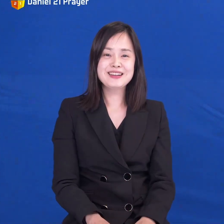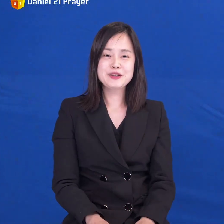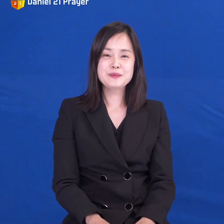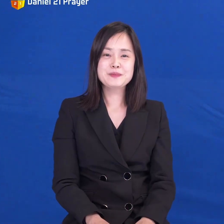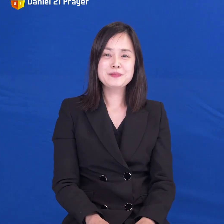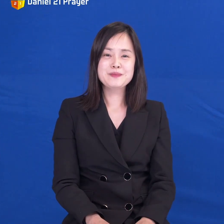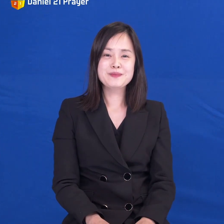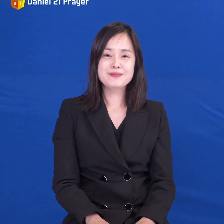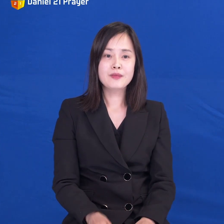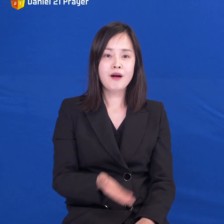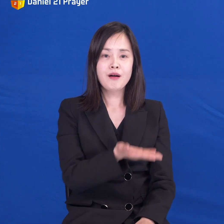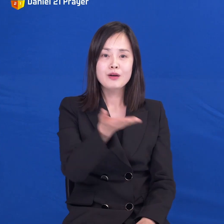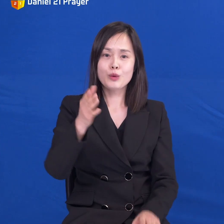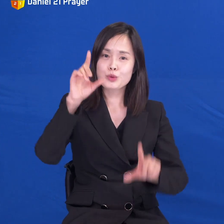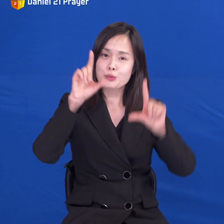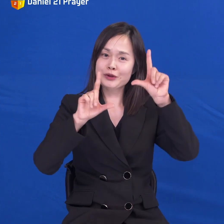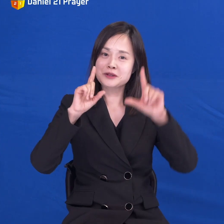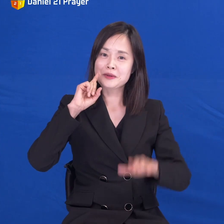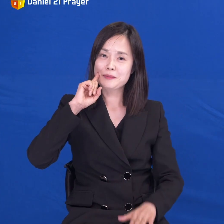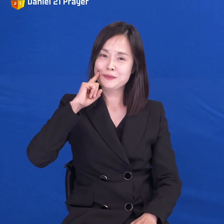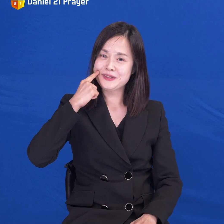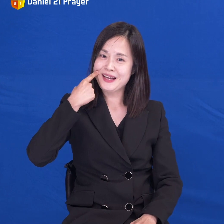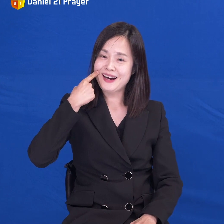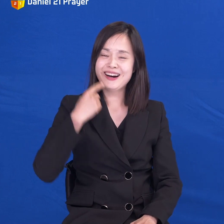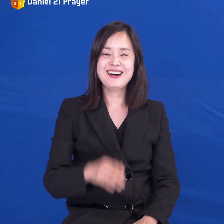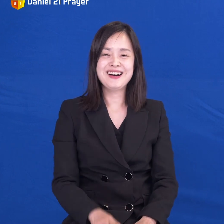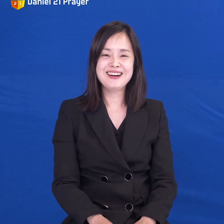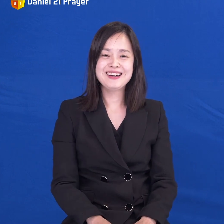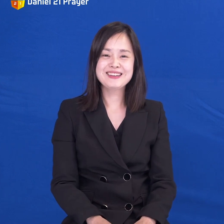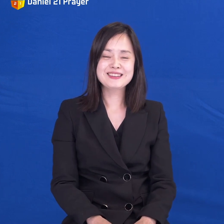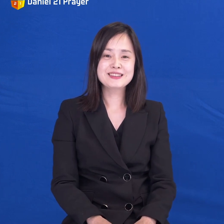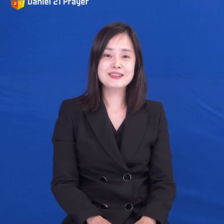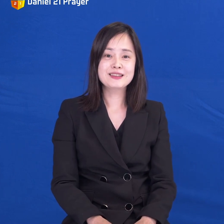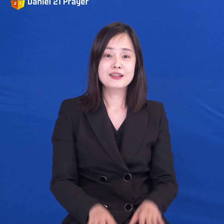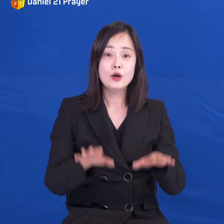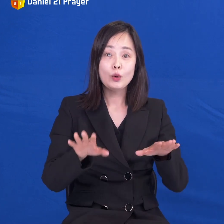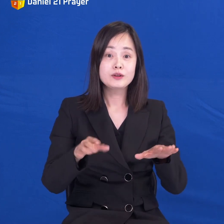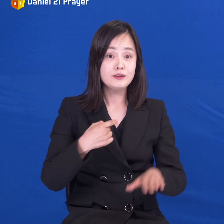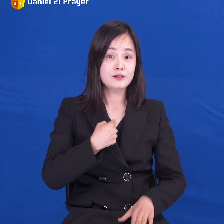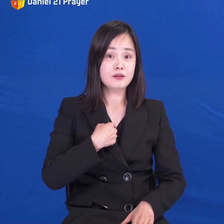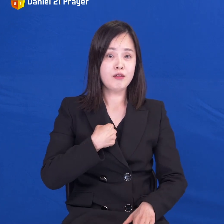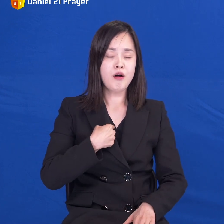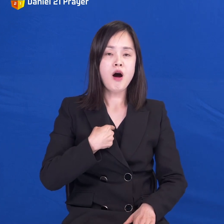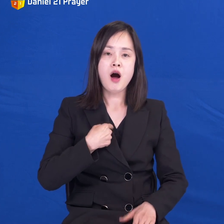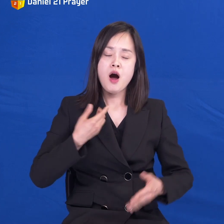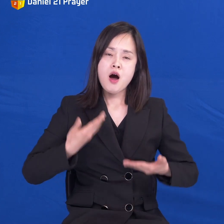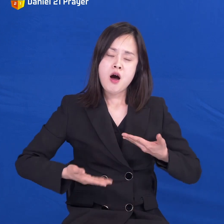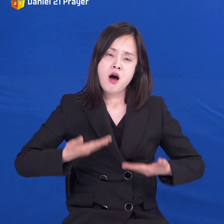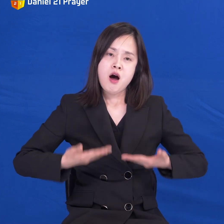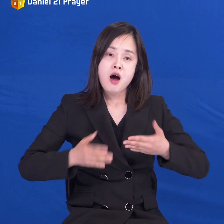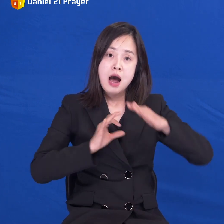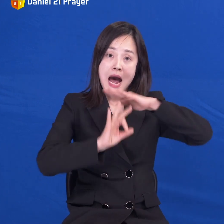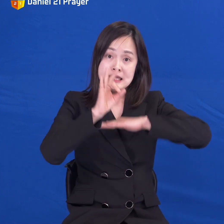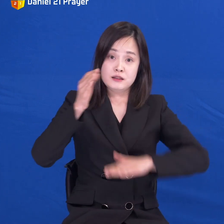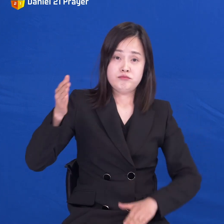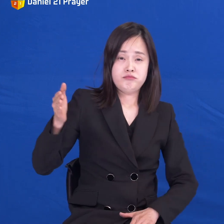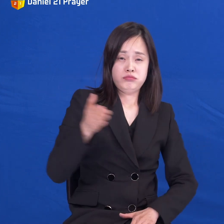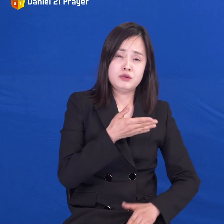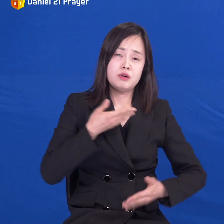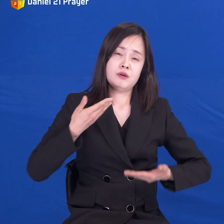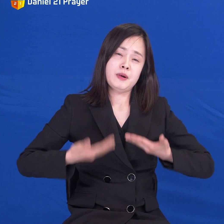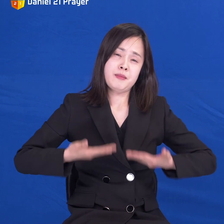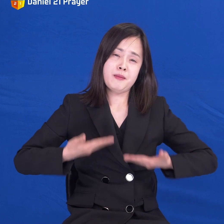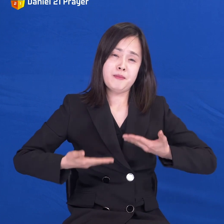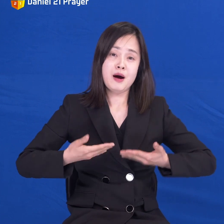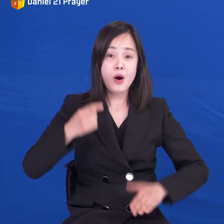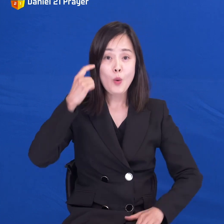아주 예쁩니다. 오늘 저는 엄청나게 바빴습니다. 아침부터 제